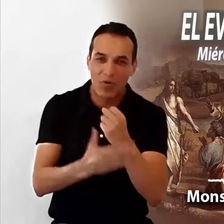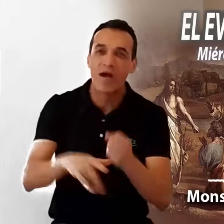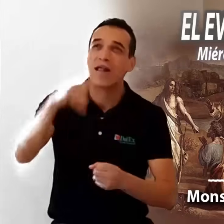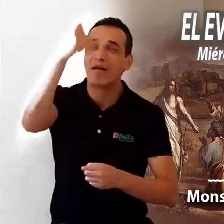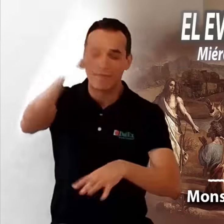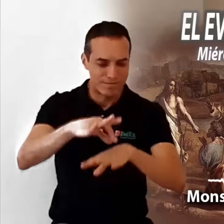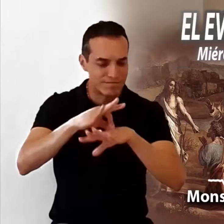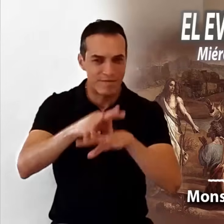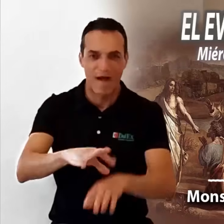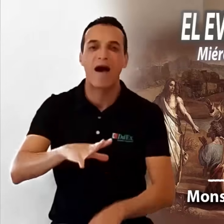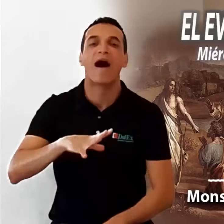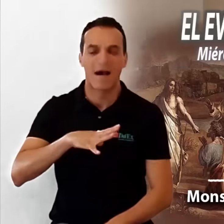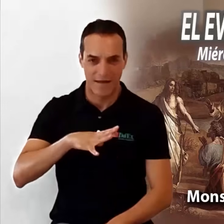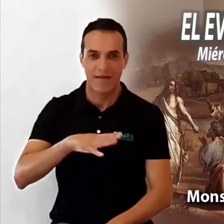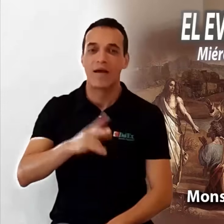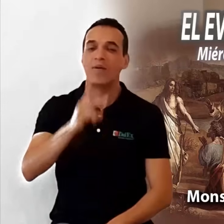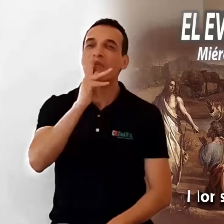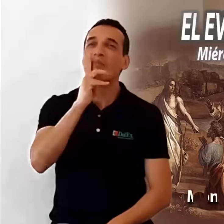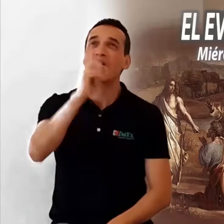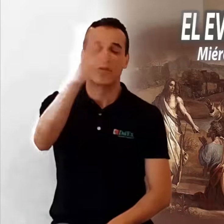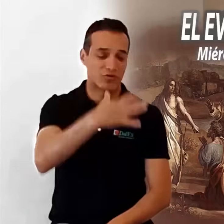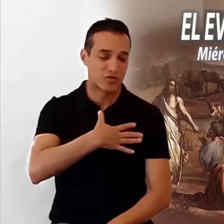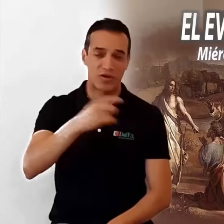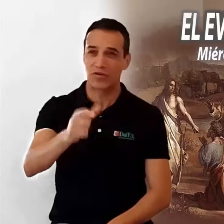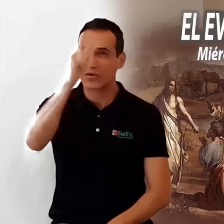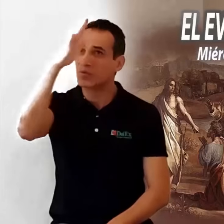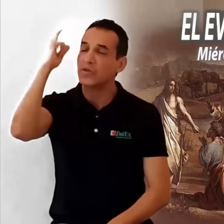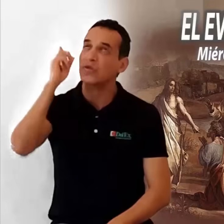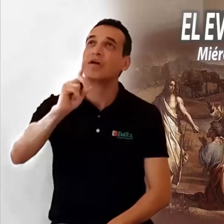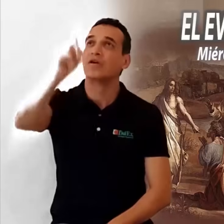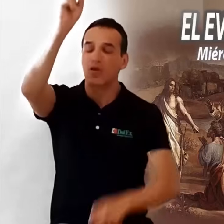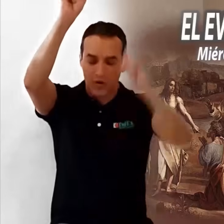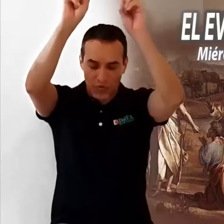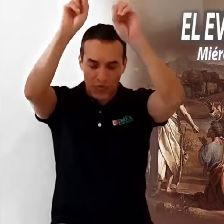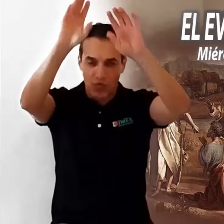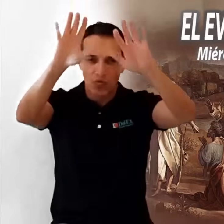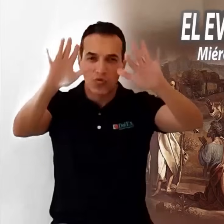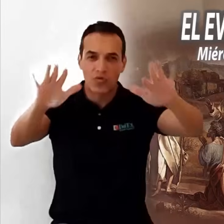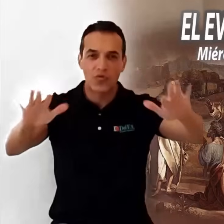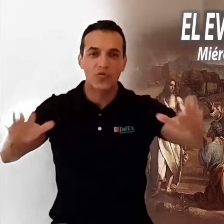El Señor te bendiga en nombre del Padre, y del Hijo, y del Espíritu Santo.